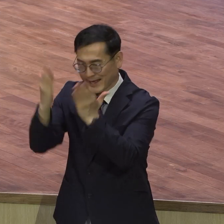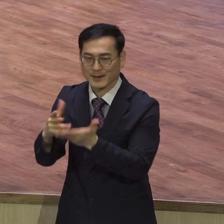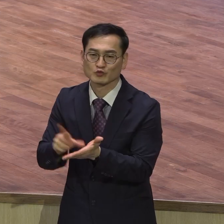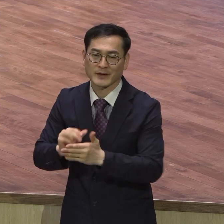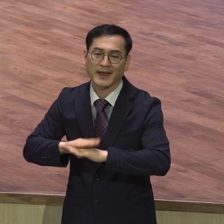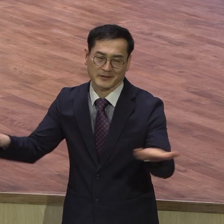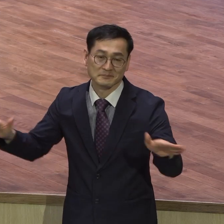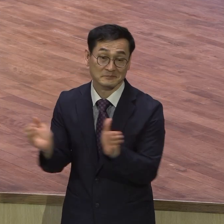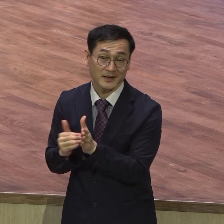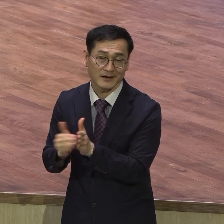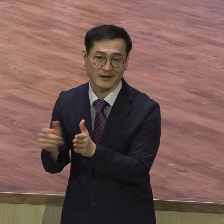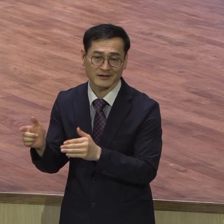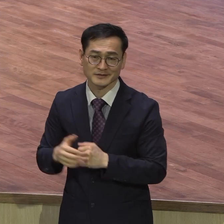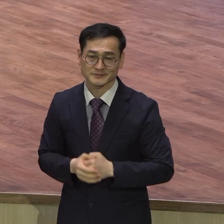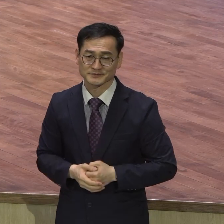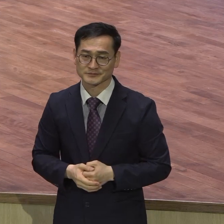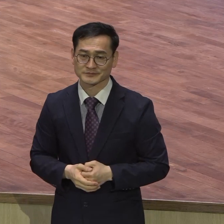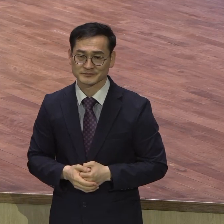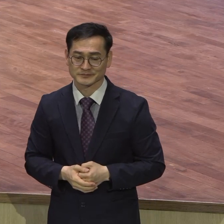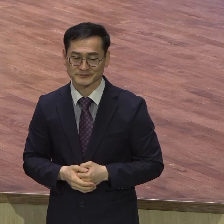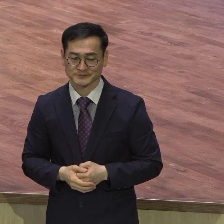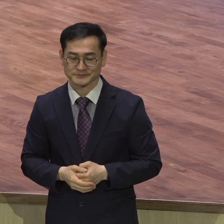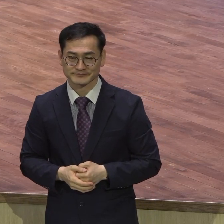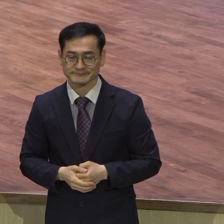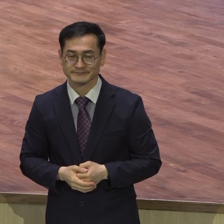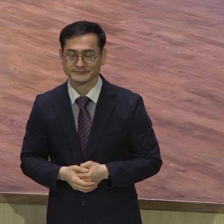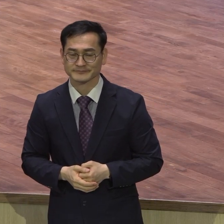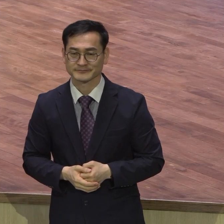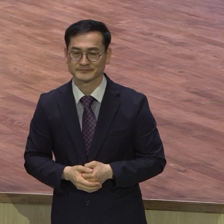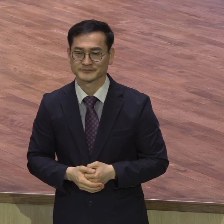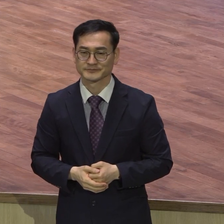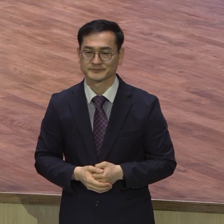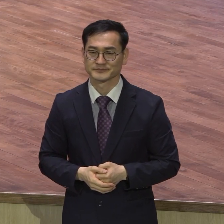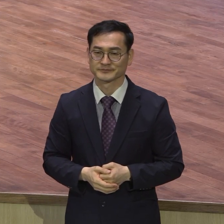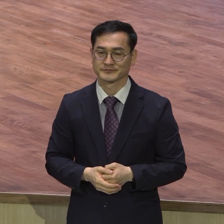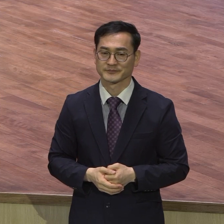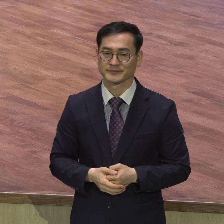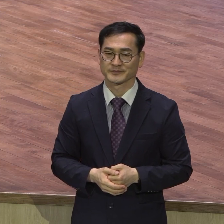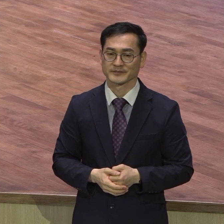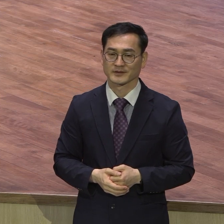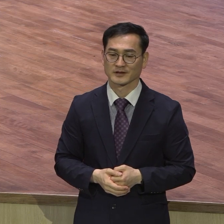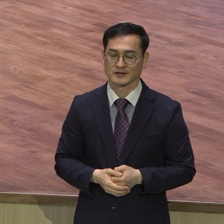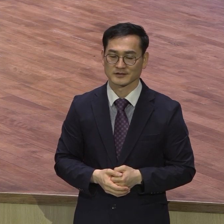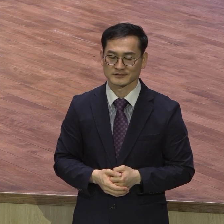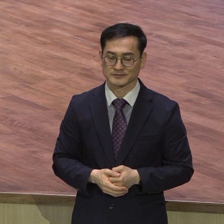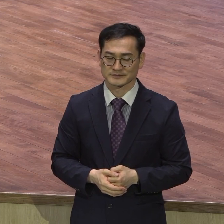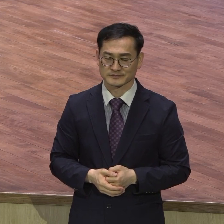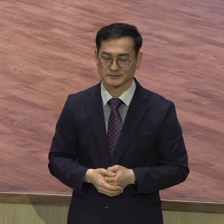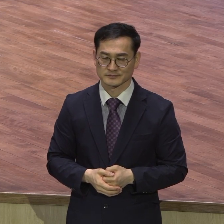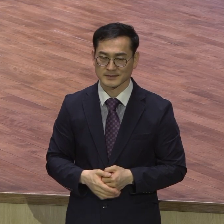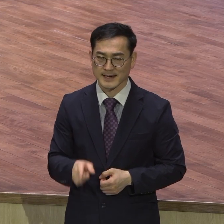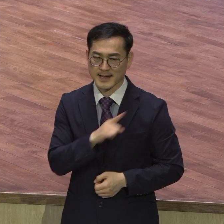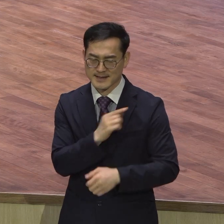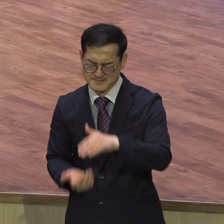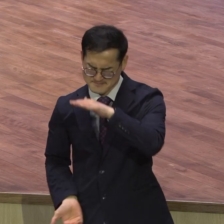이것이 범죄한 인간에게 하나하나 주신 최고의 복음이에요. 최고의 축복이라고.